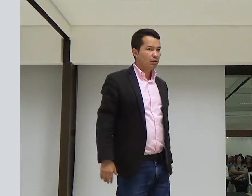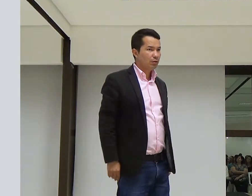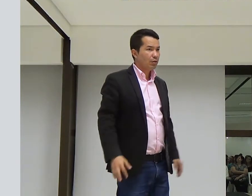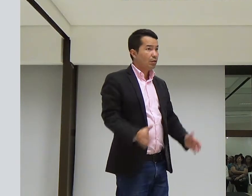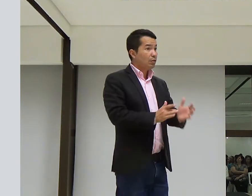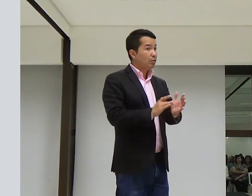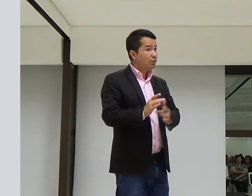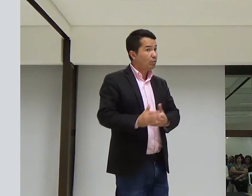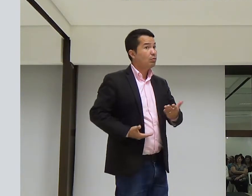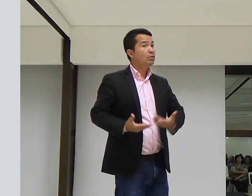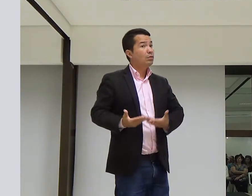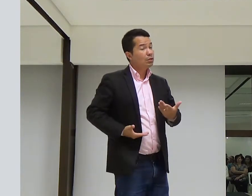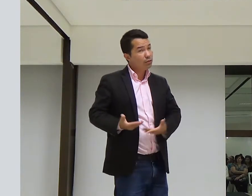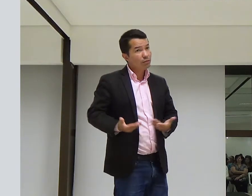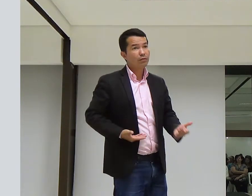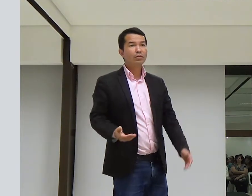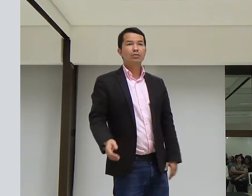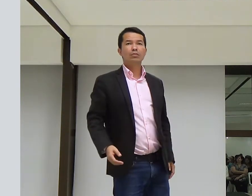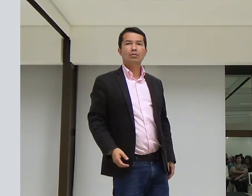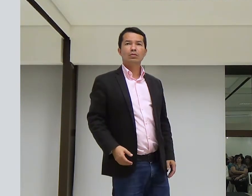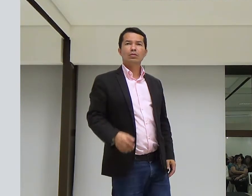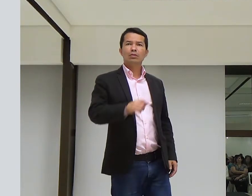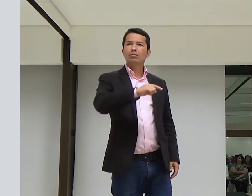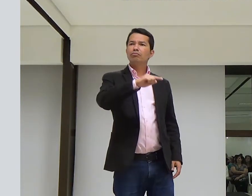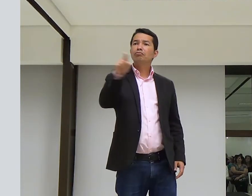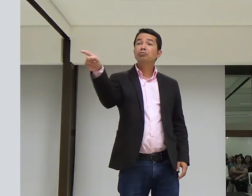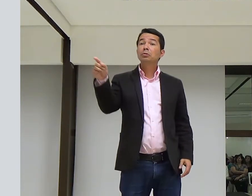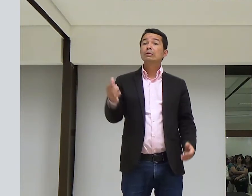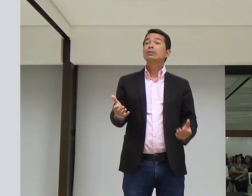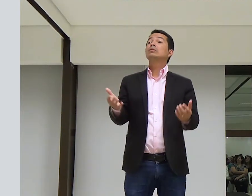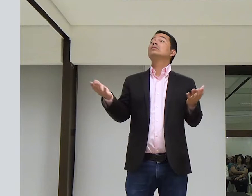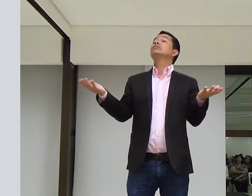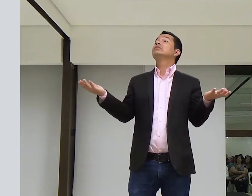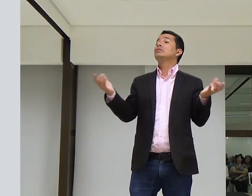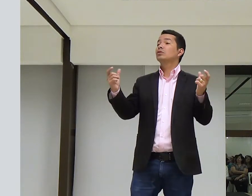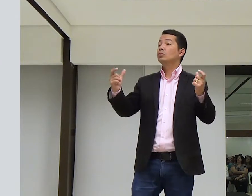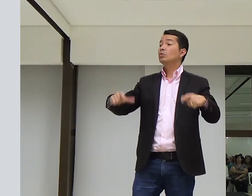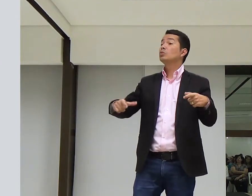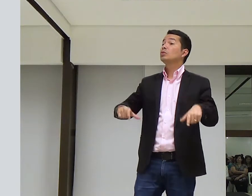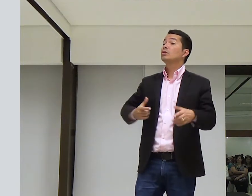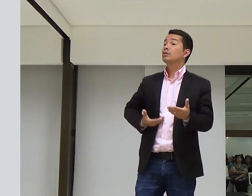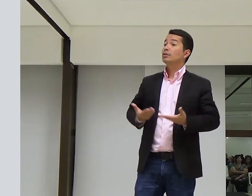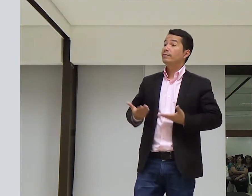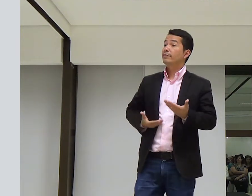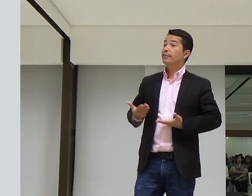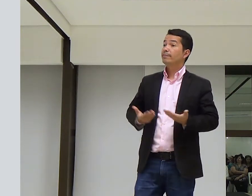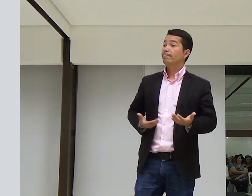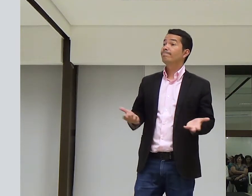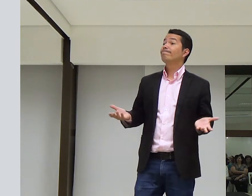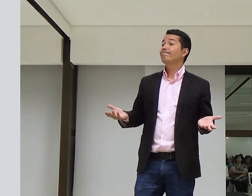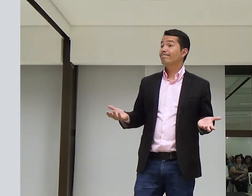servir. Sim, ele mostrou o servir. Mas você, hein? Onde que você